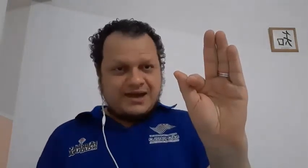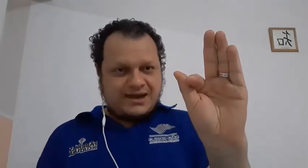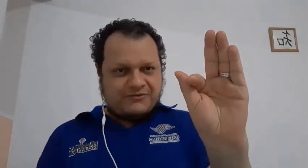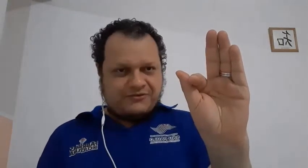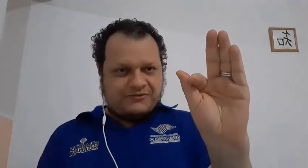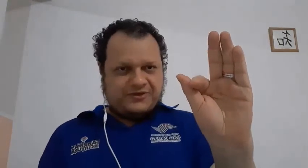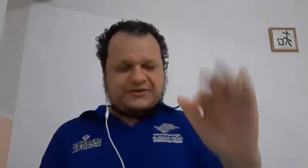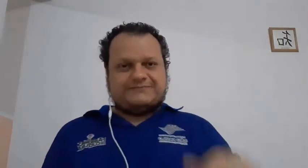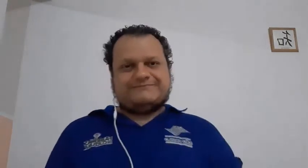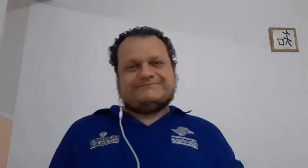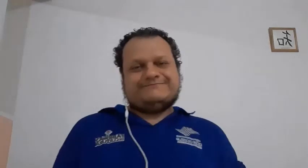F.